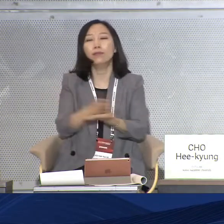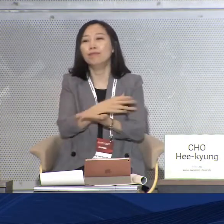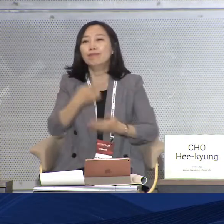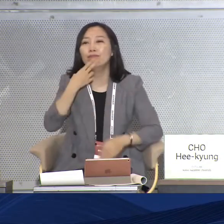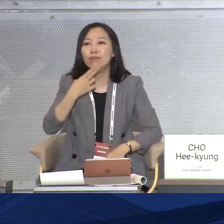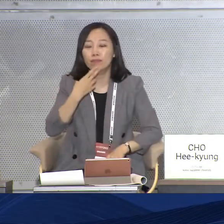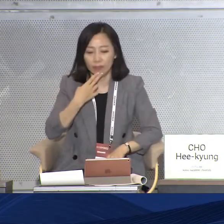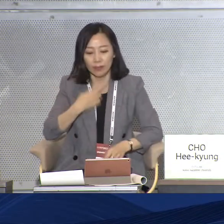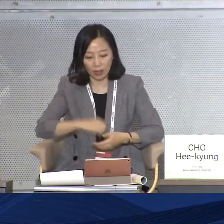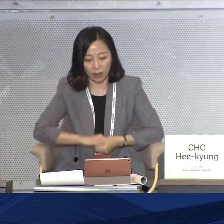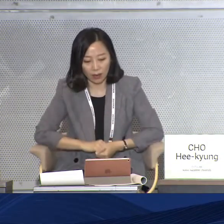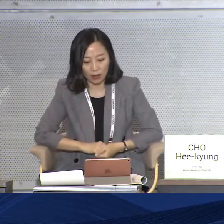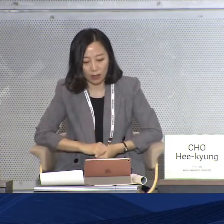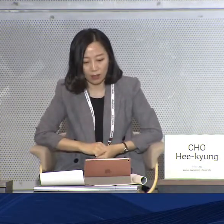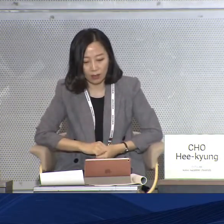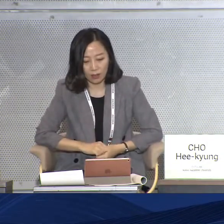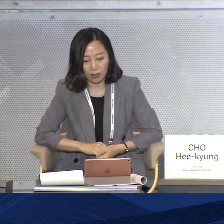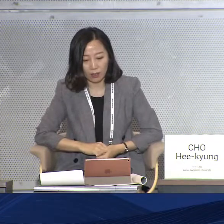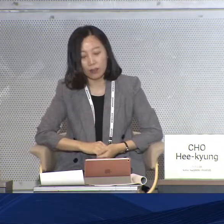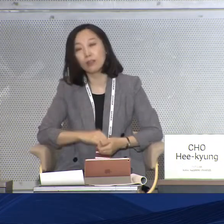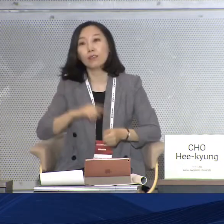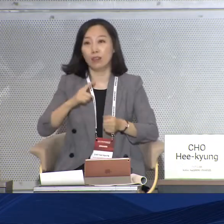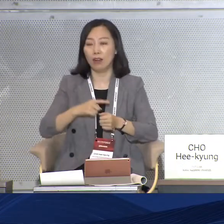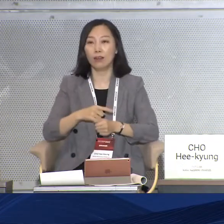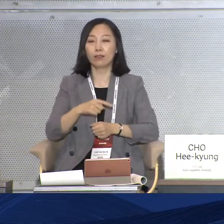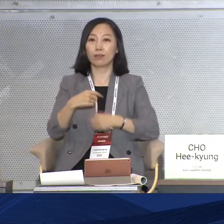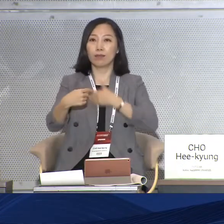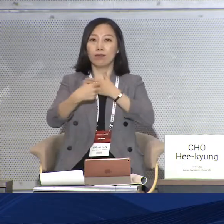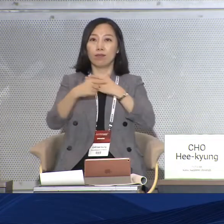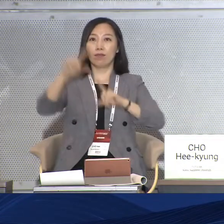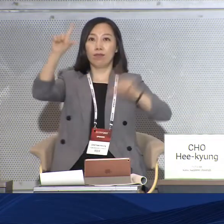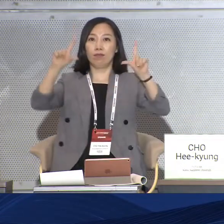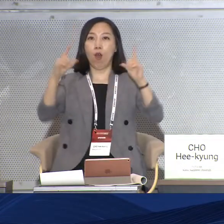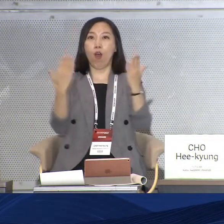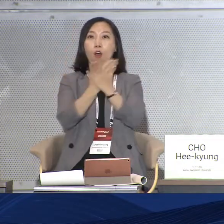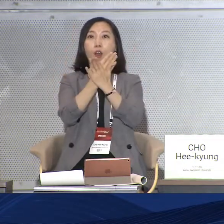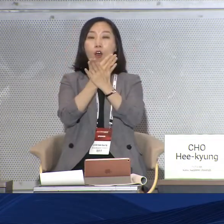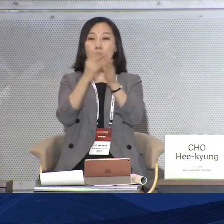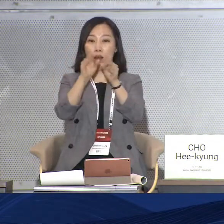해야 함에도 불구하고 지금 그런 시스템은 미비한 현실입니다.